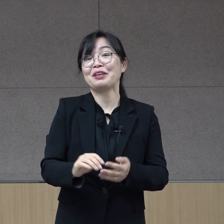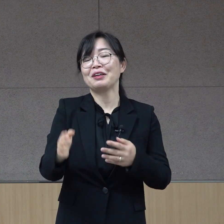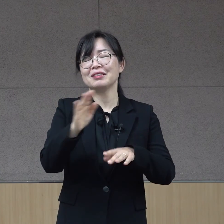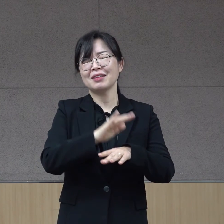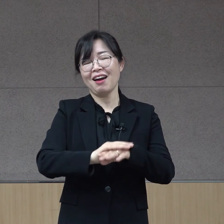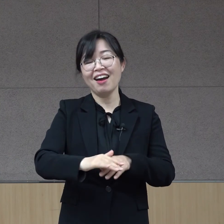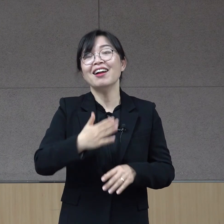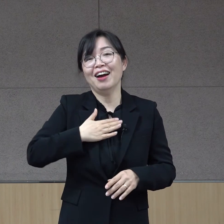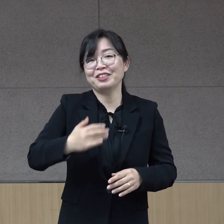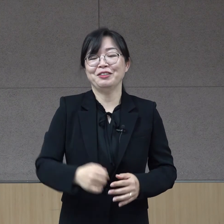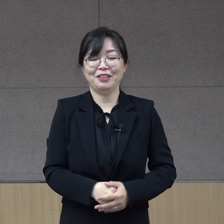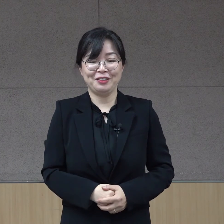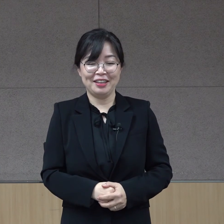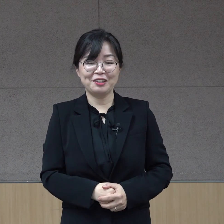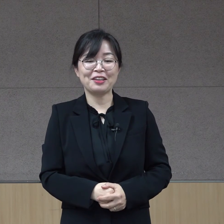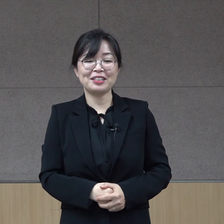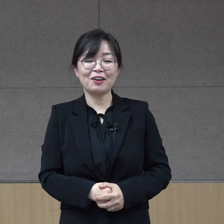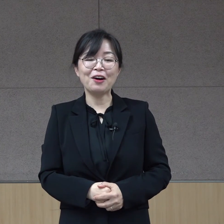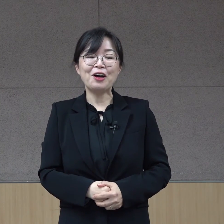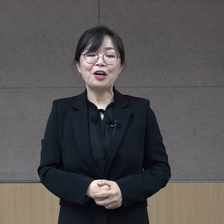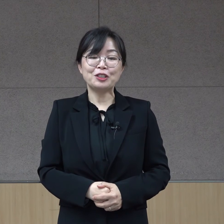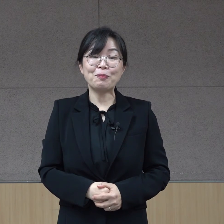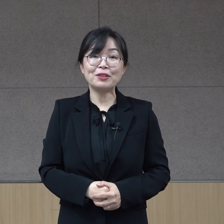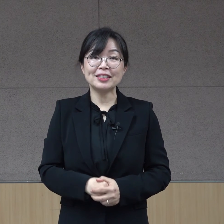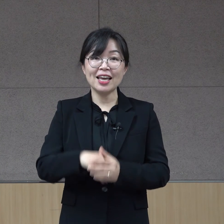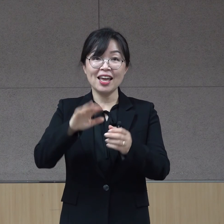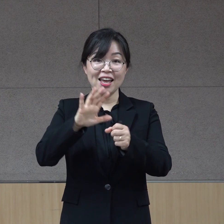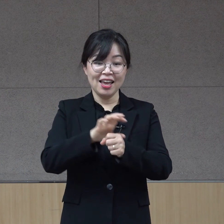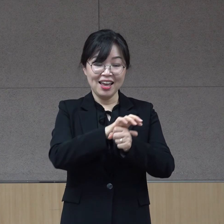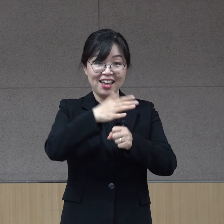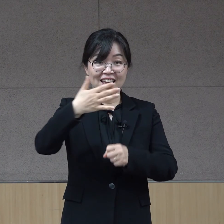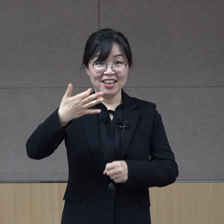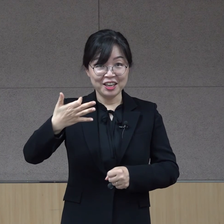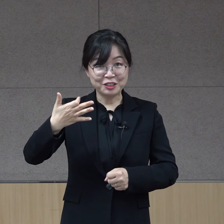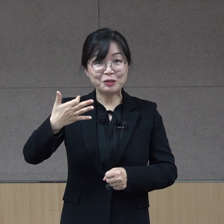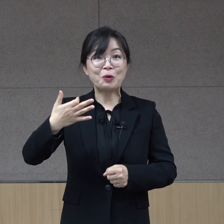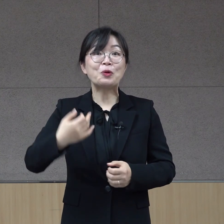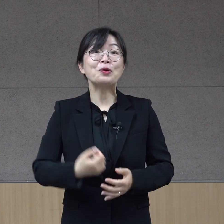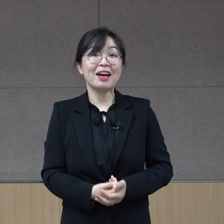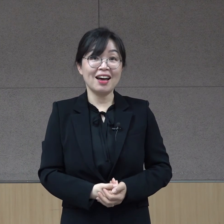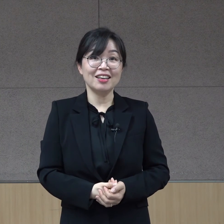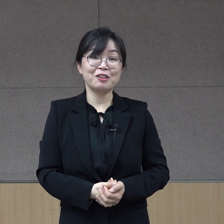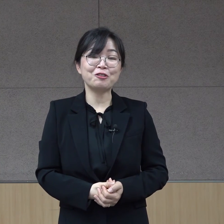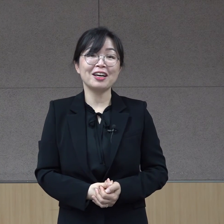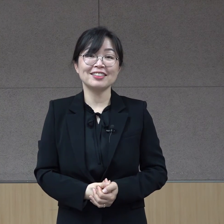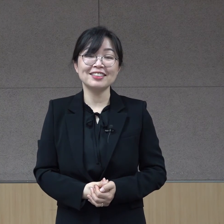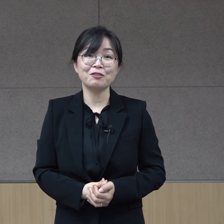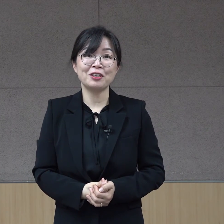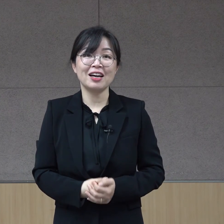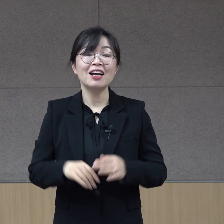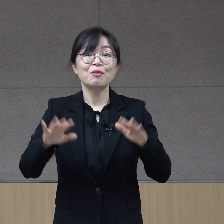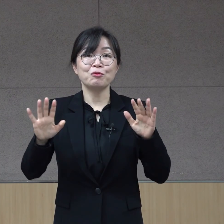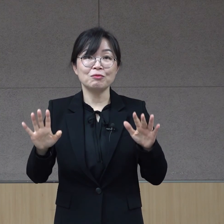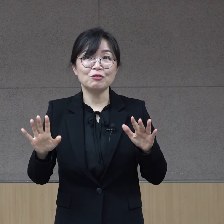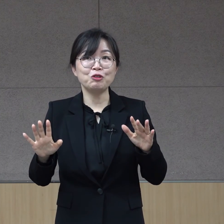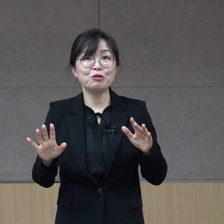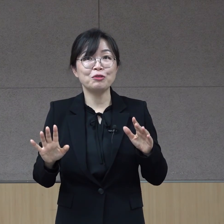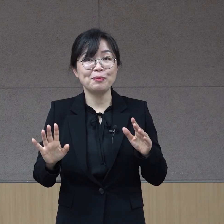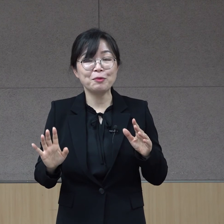그런데 잘 아셨어요. 네, 이렇게 해서 첫 번째, 이거는 코로나19라는 우리가 뉴스 브리핑 보면